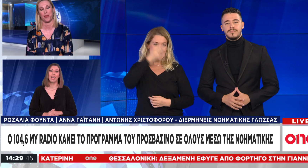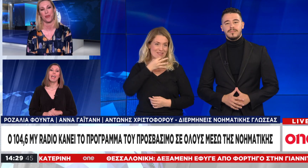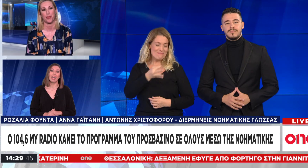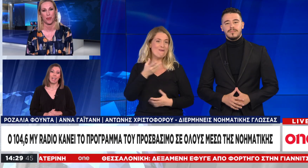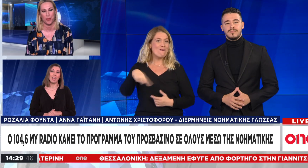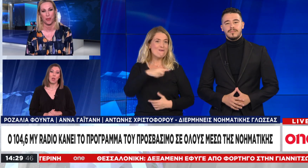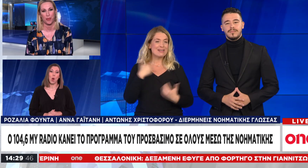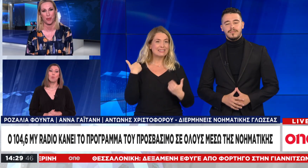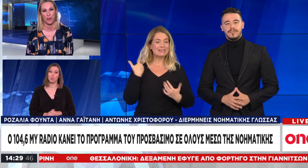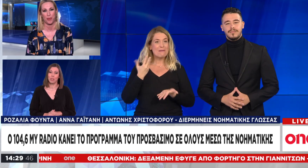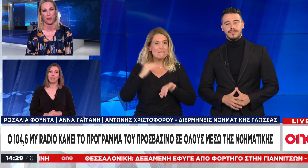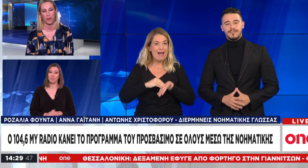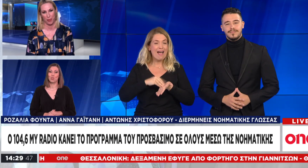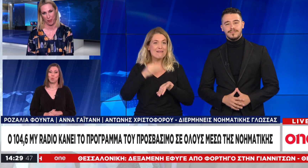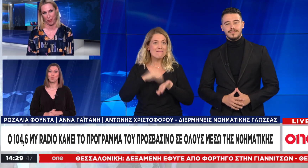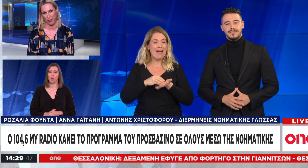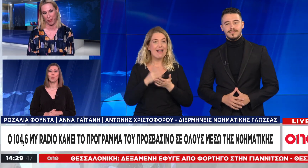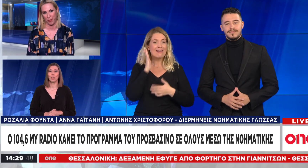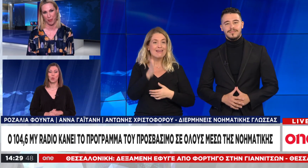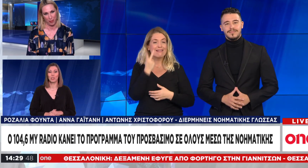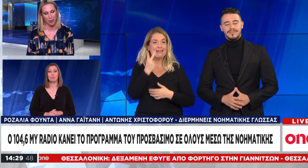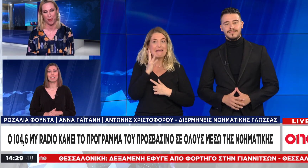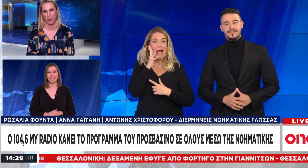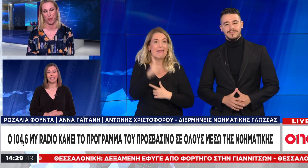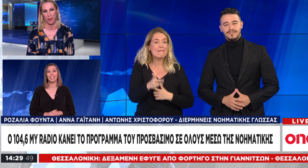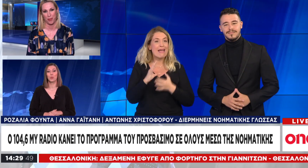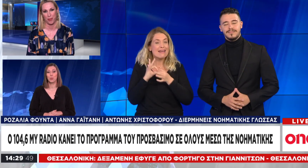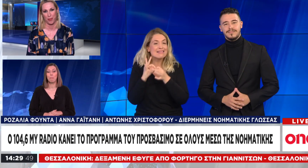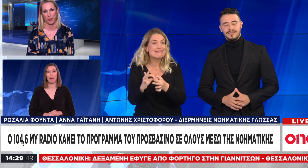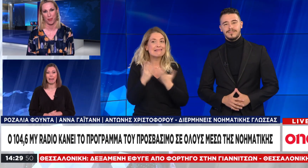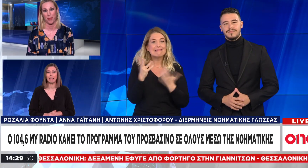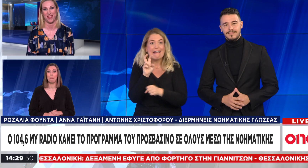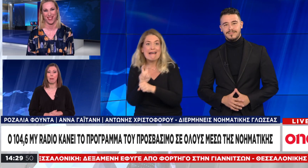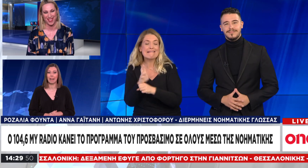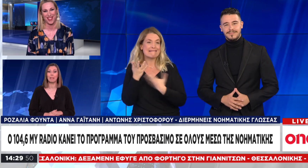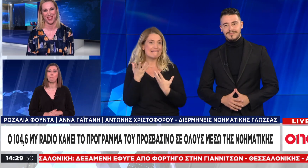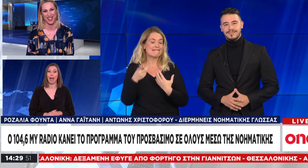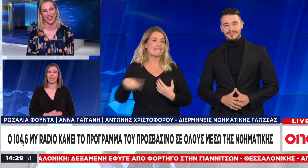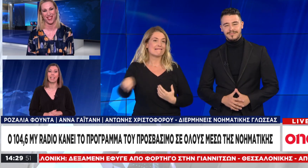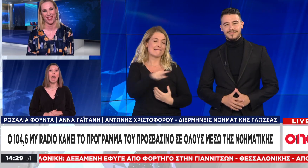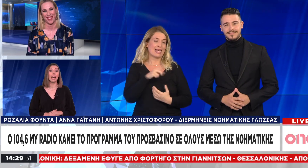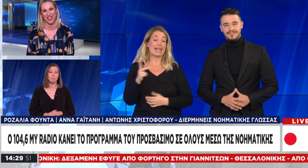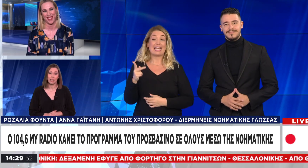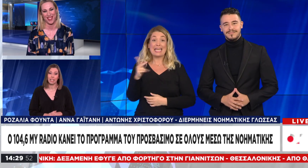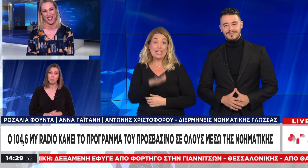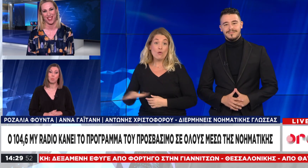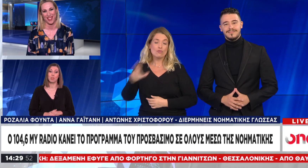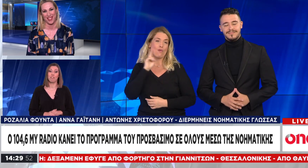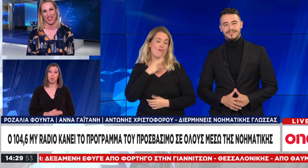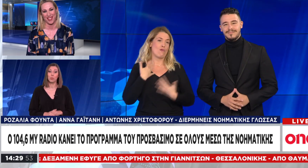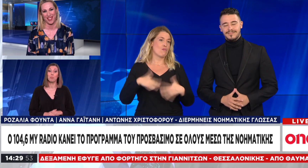ε όπως πριν ακριβώς όπως το είπε ο αντώνης μας ζητάνε να το δούνε πάλι και πάλι και πάλι αν υπάρχει κάπου